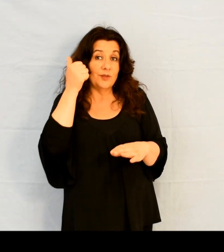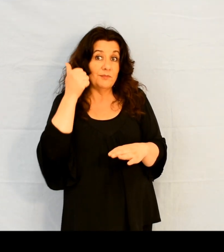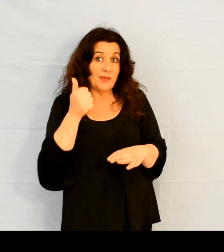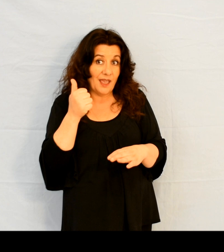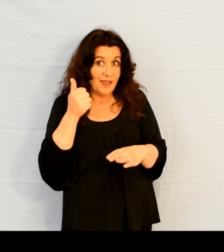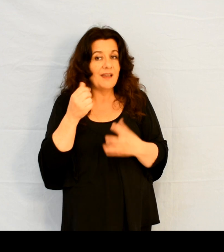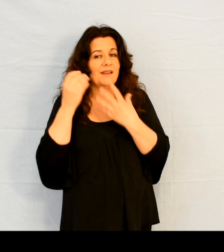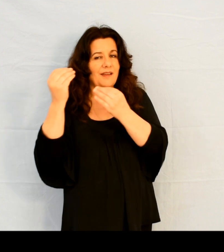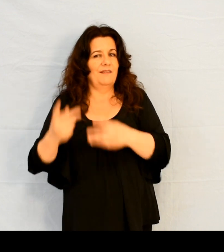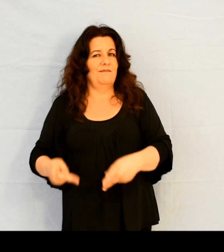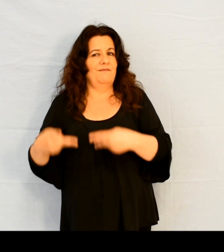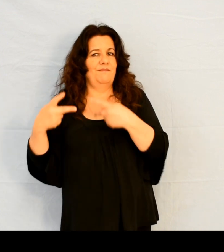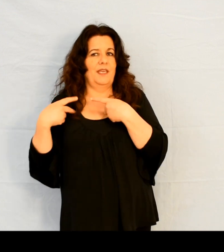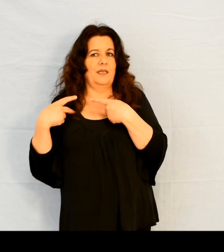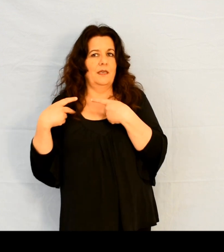mourront.